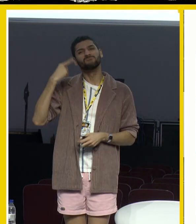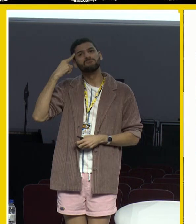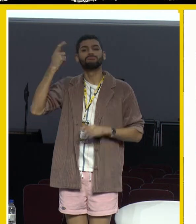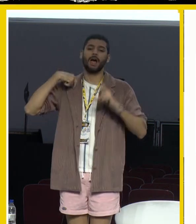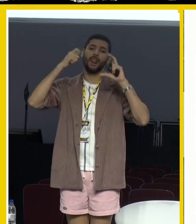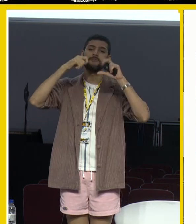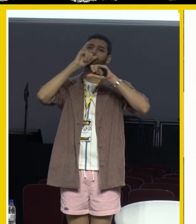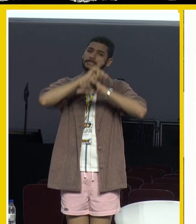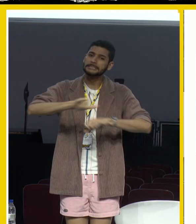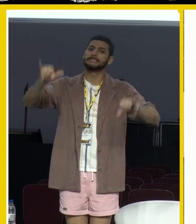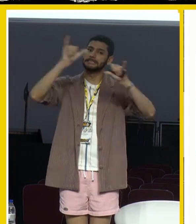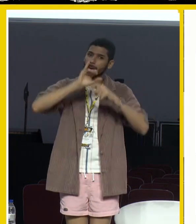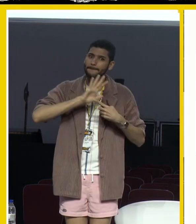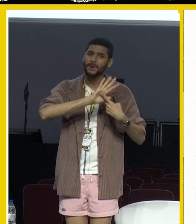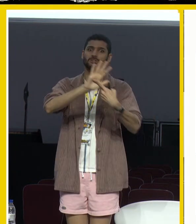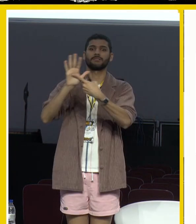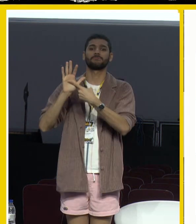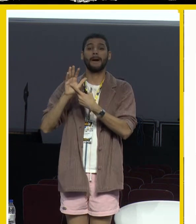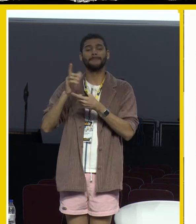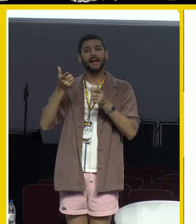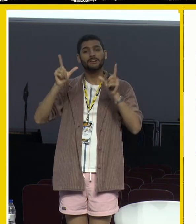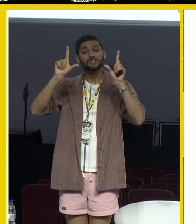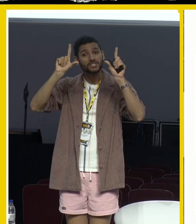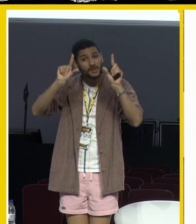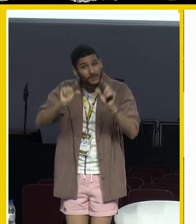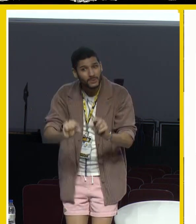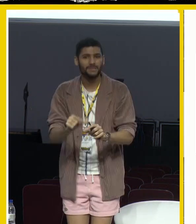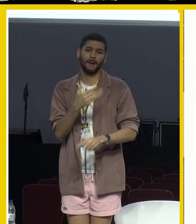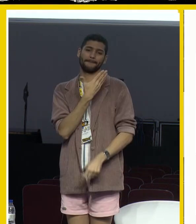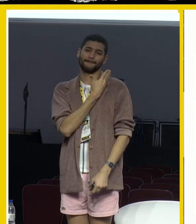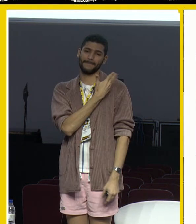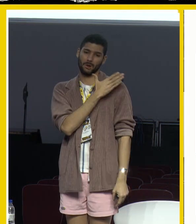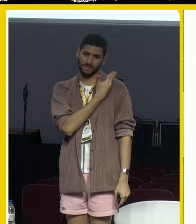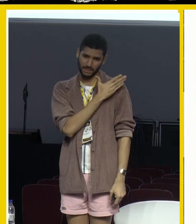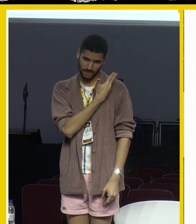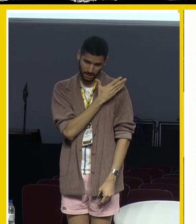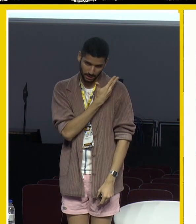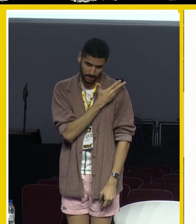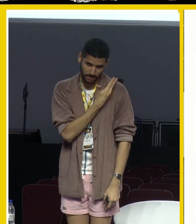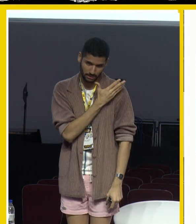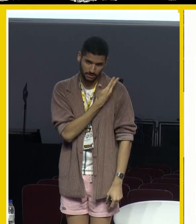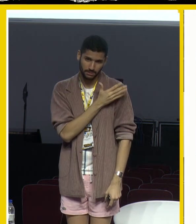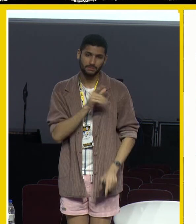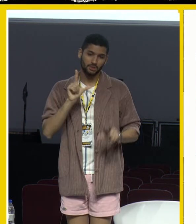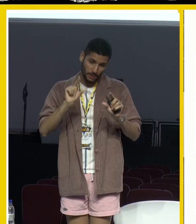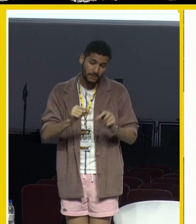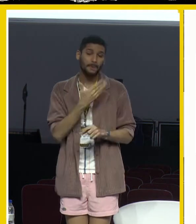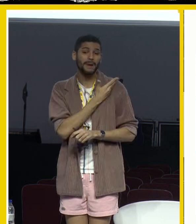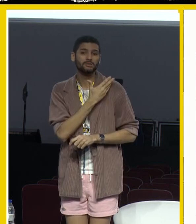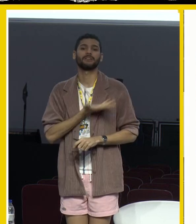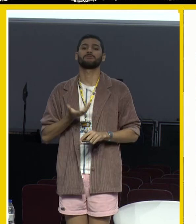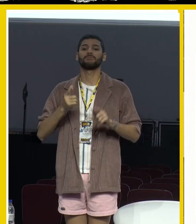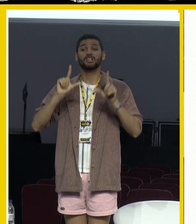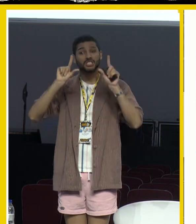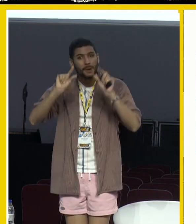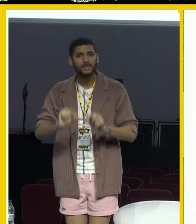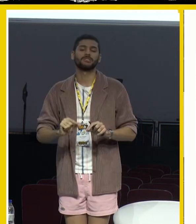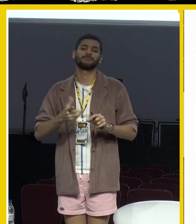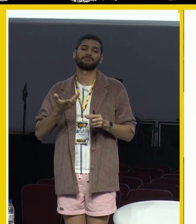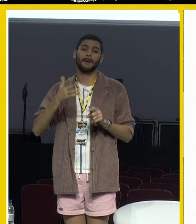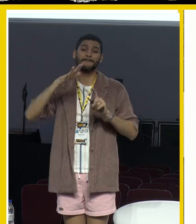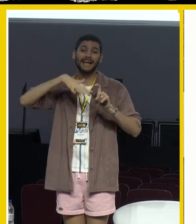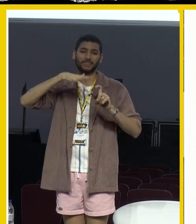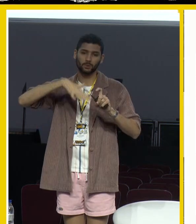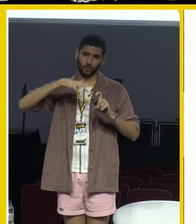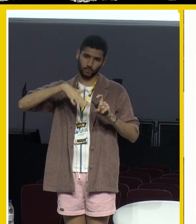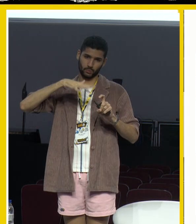muitos surdos que são invisibilizados e então aí entra a minha militância para divulgar a respeito da libras e diminuir